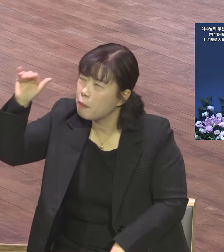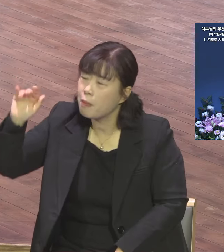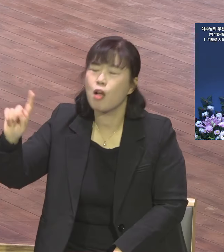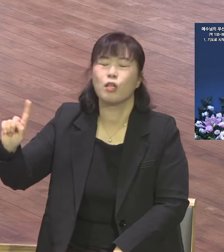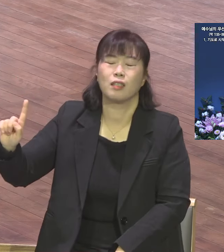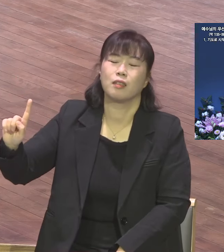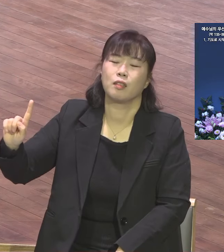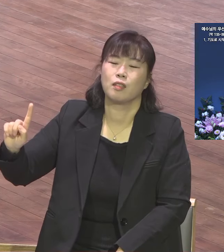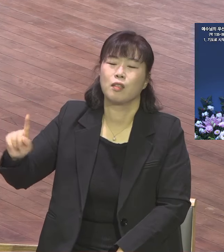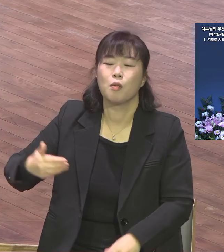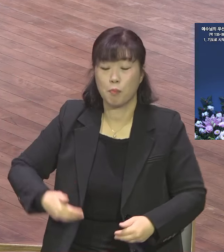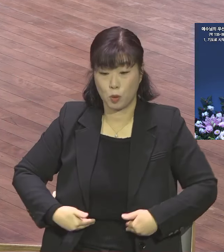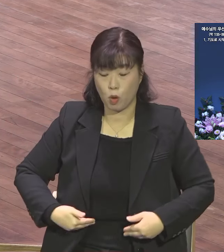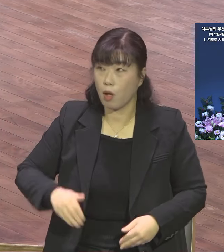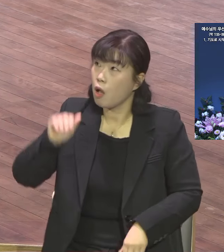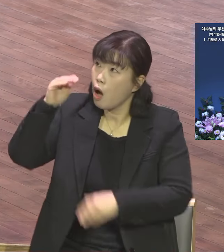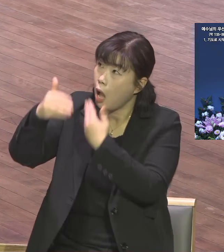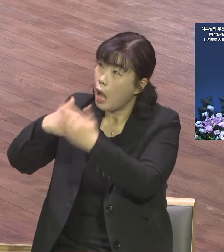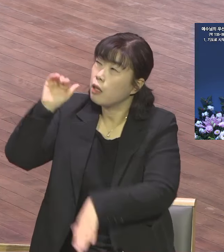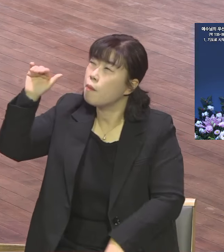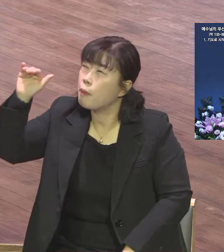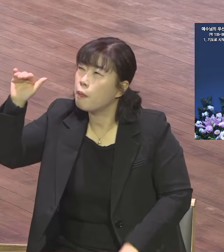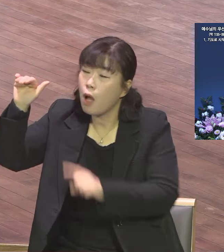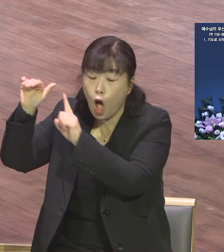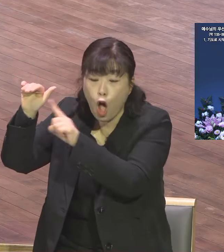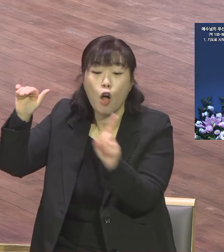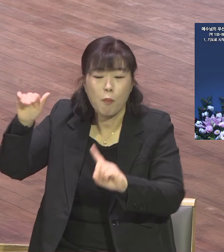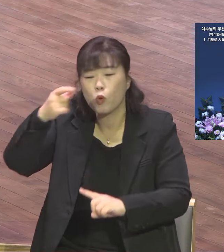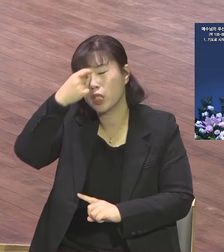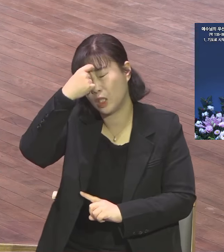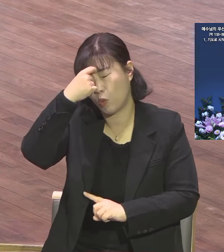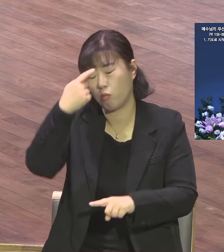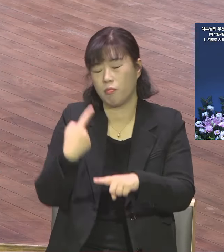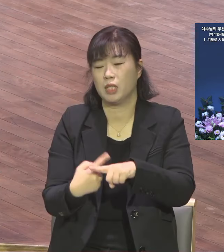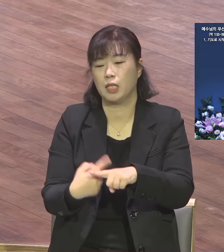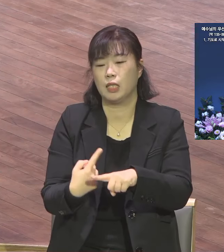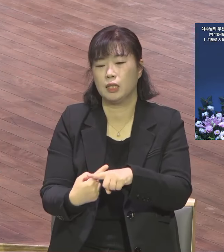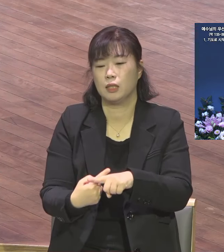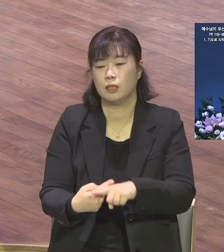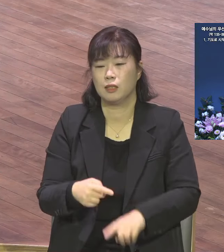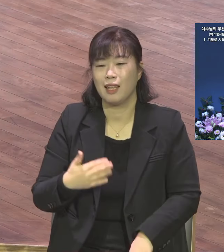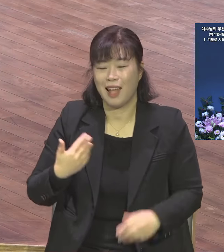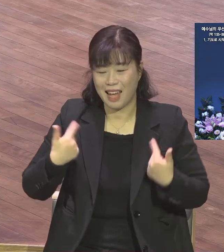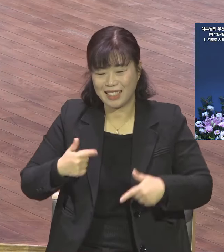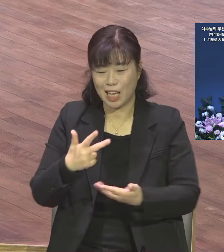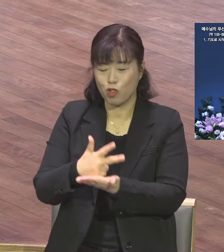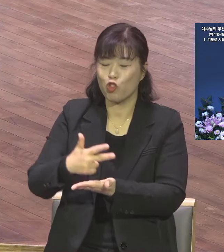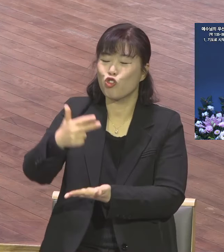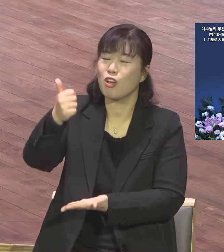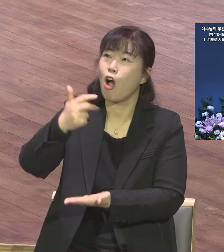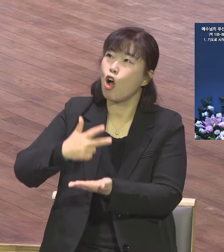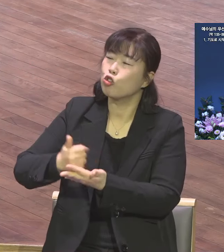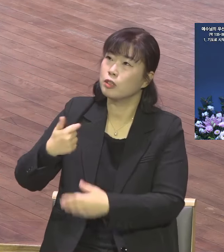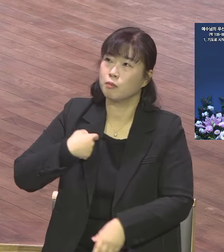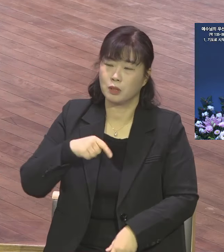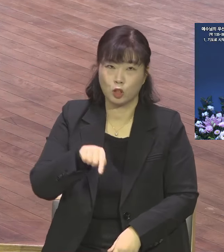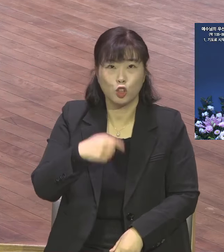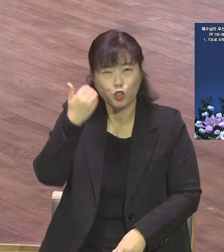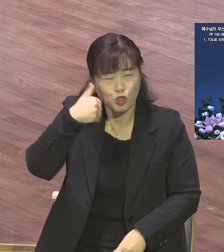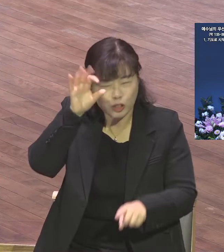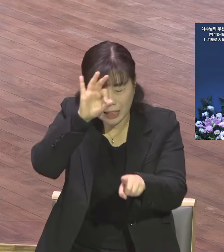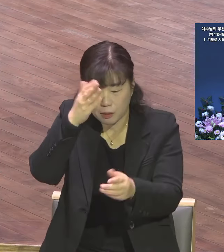주여 주여 내가 왜 이렇습니까? 기도하라니까. 주여로 시작하라. 주여 이런 내용의 글이